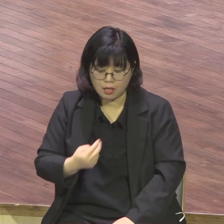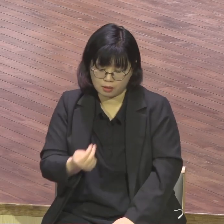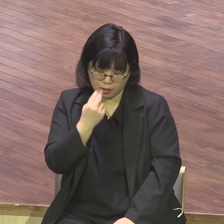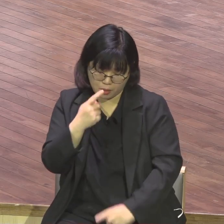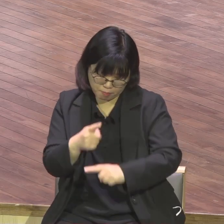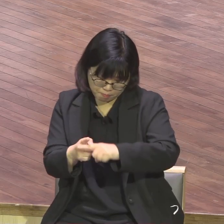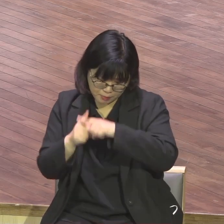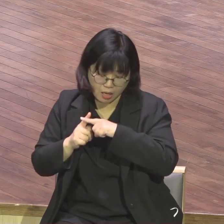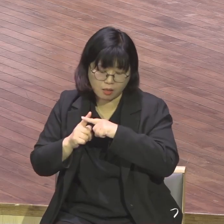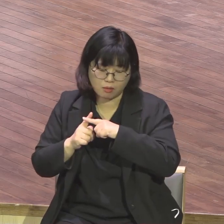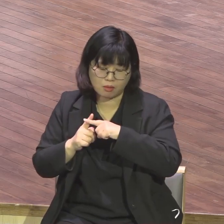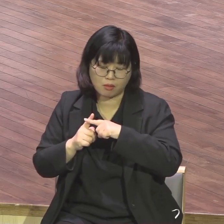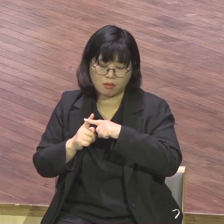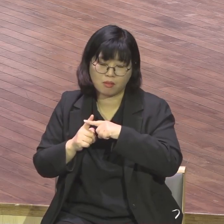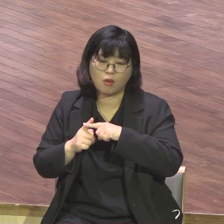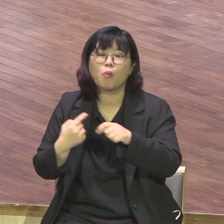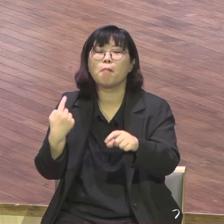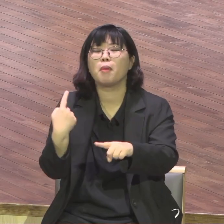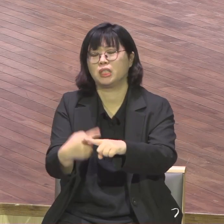사람이다,